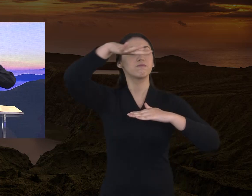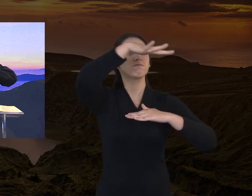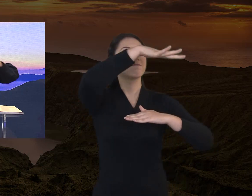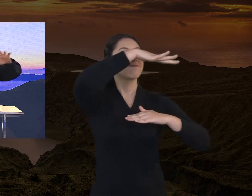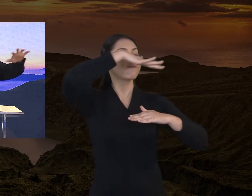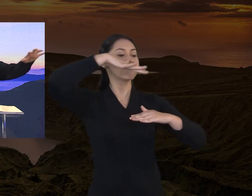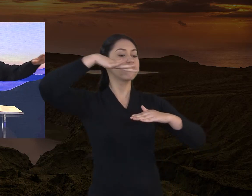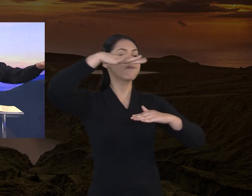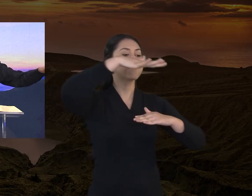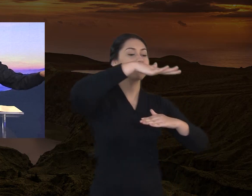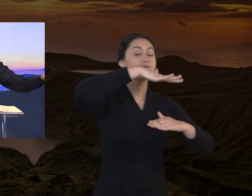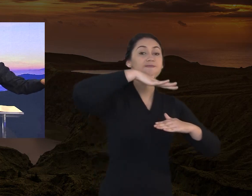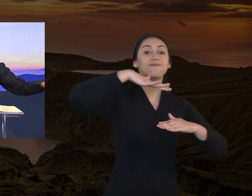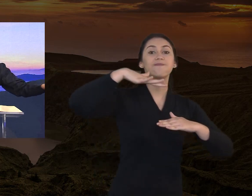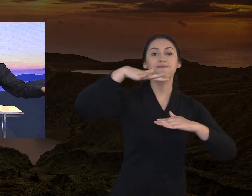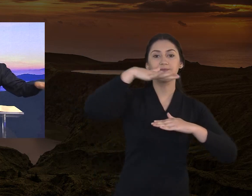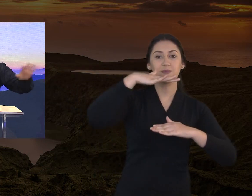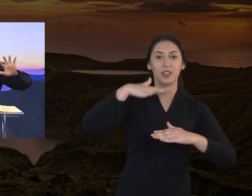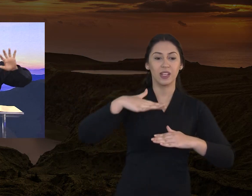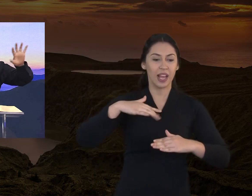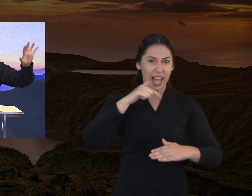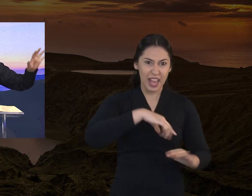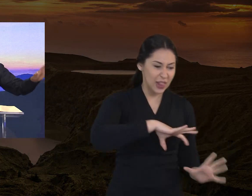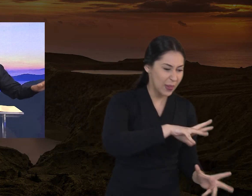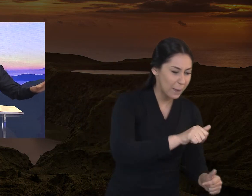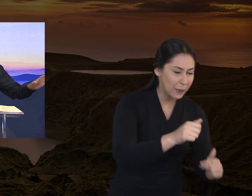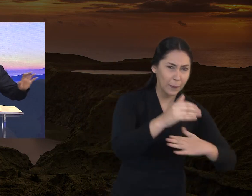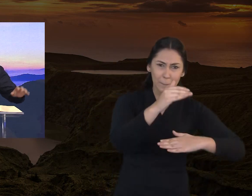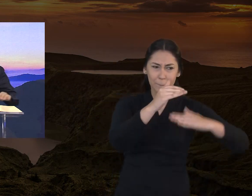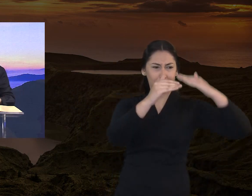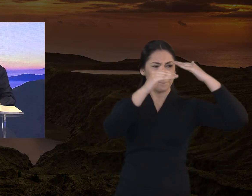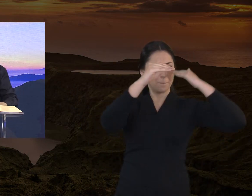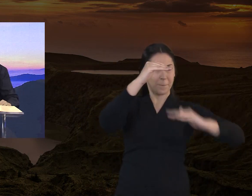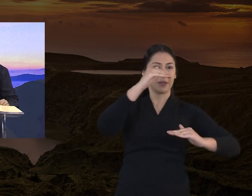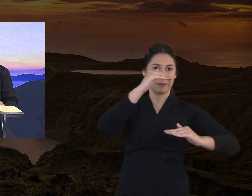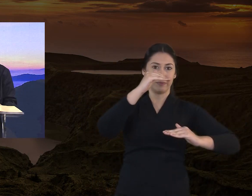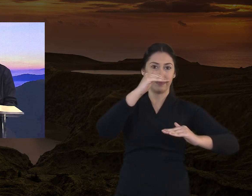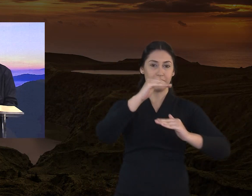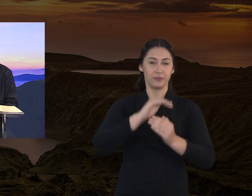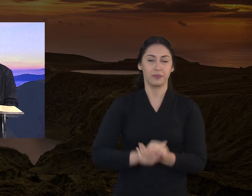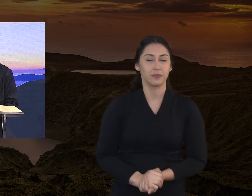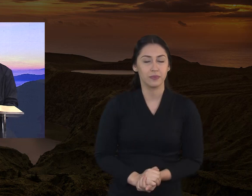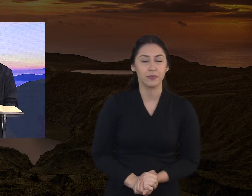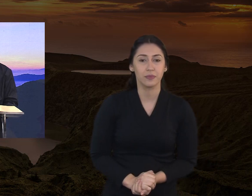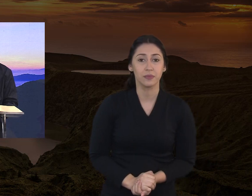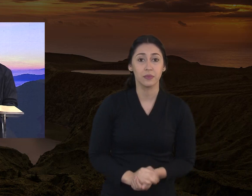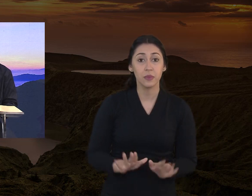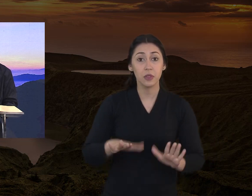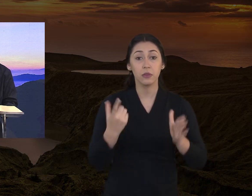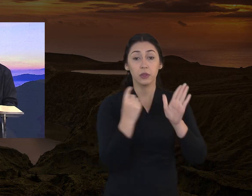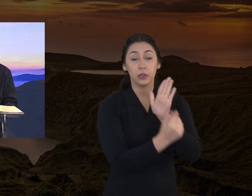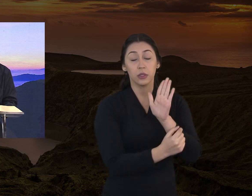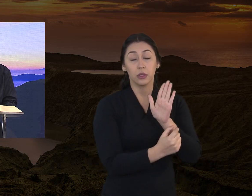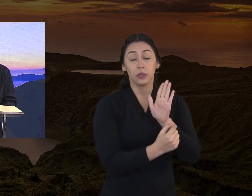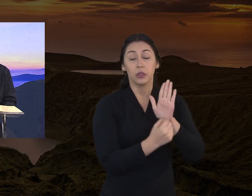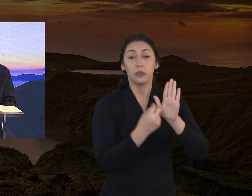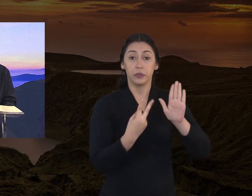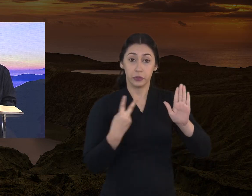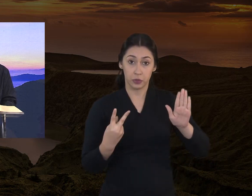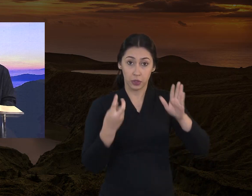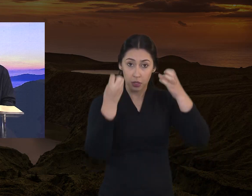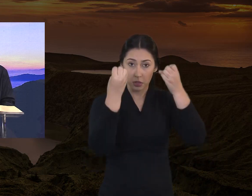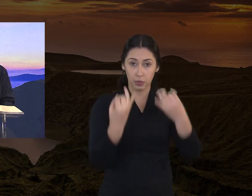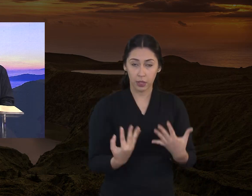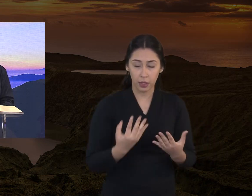outra autoridade nessa terra e nesse universo, tá? Então, versículo 22, e